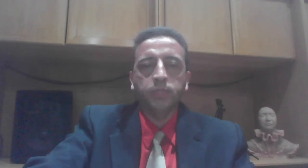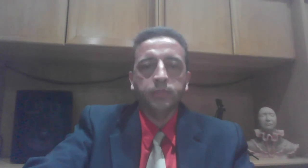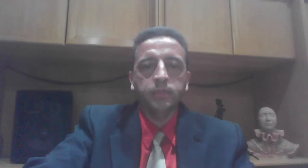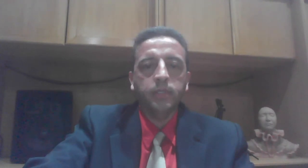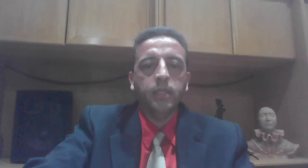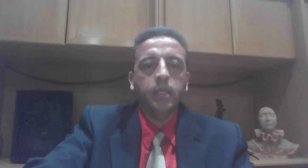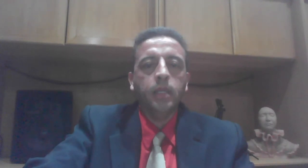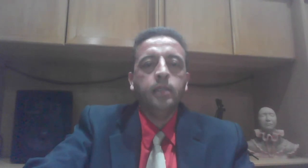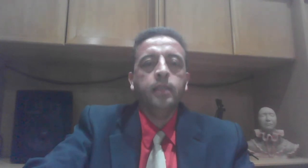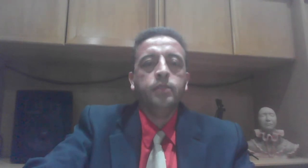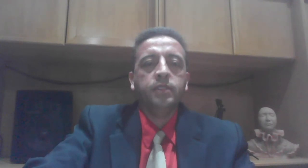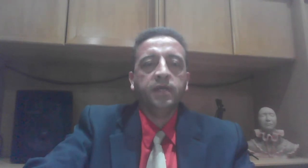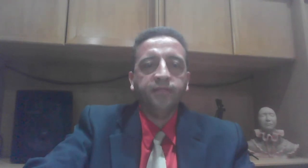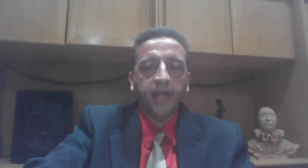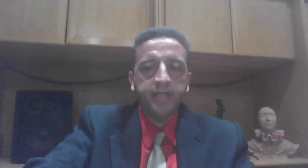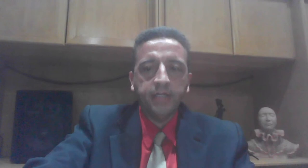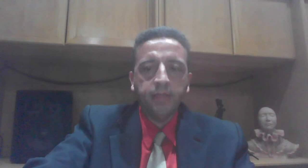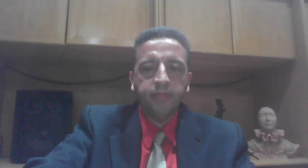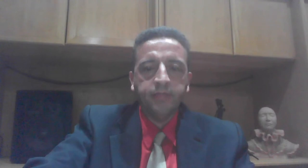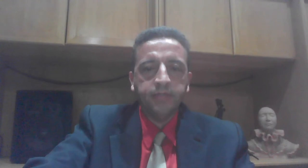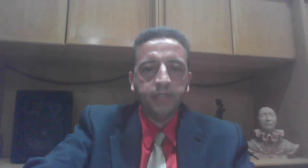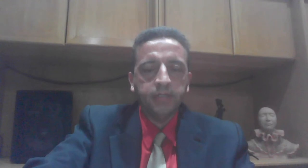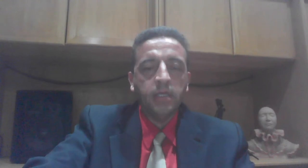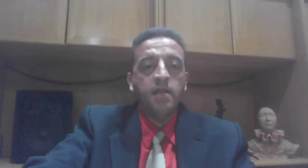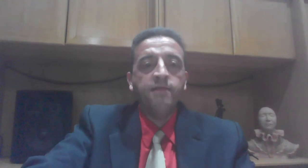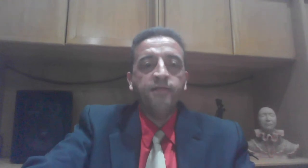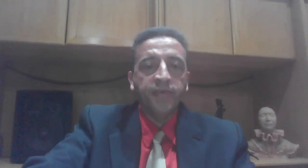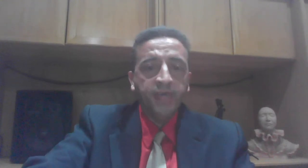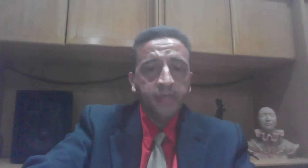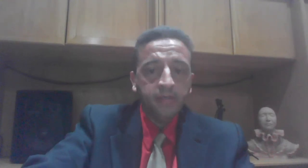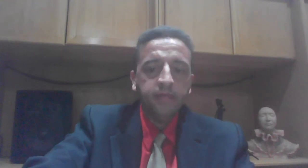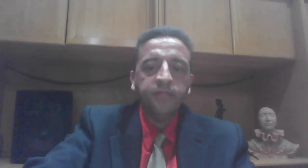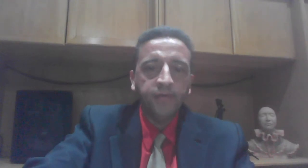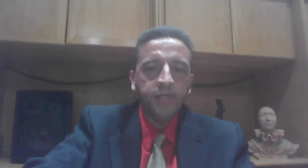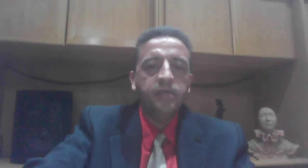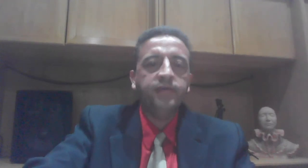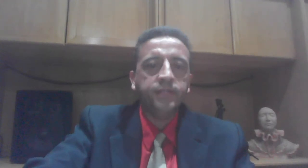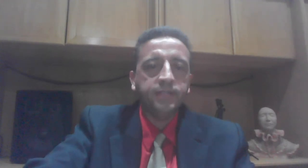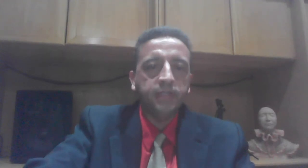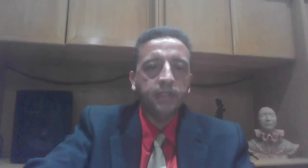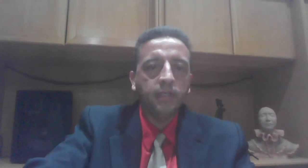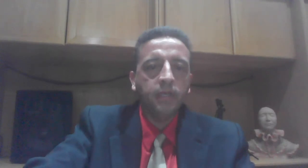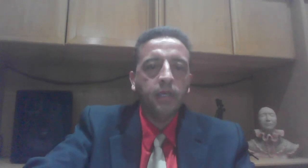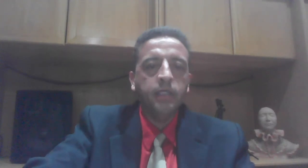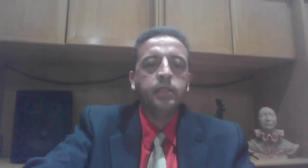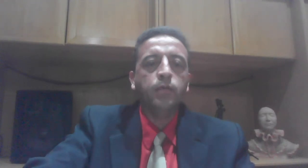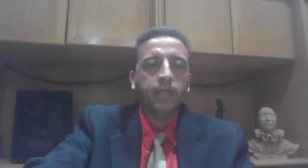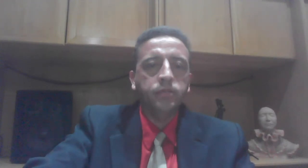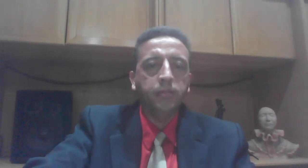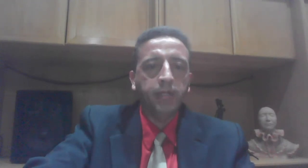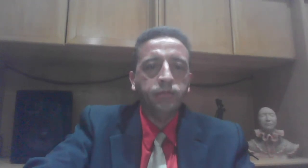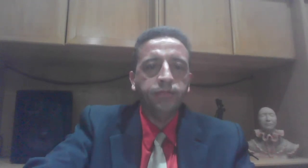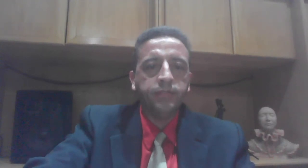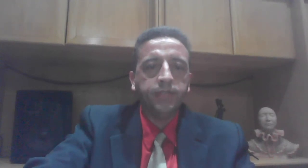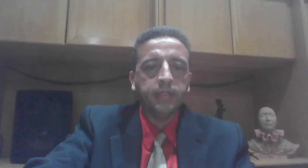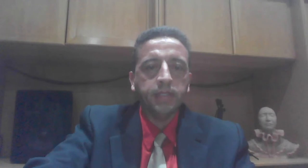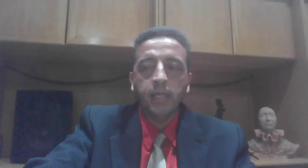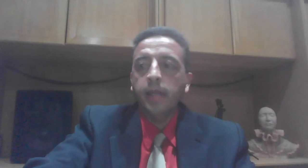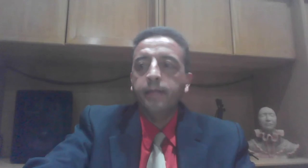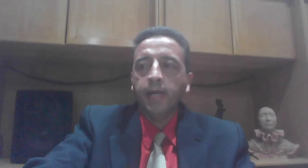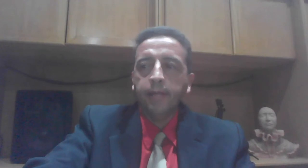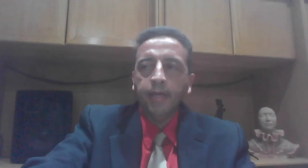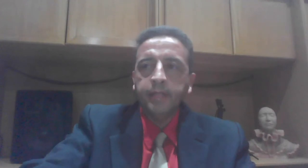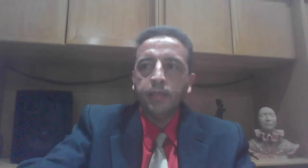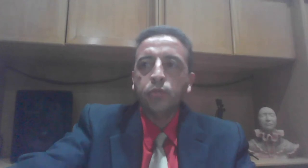essas pessoas. E deixo essa frase aqui para vocês: vi e venci. Esse é o grande mérito de